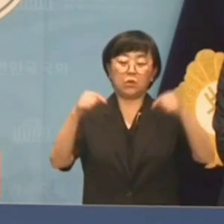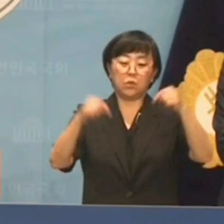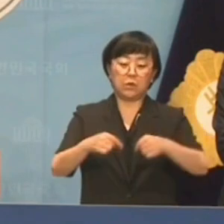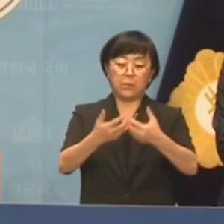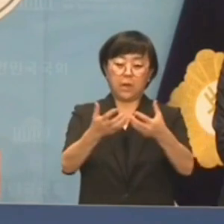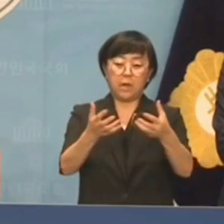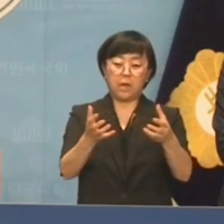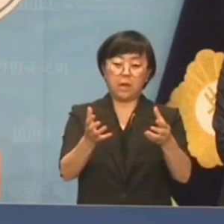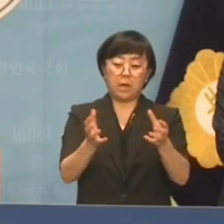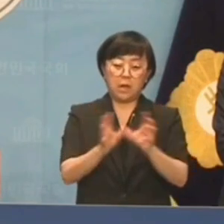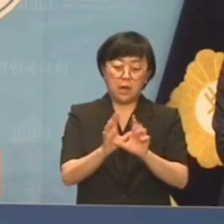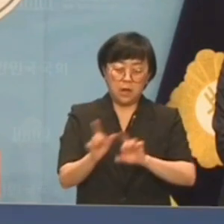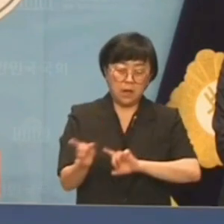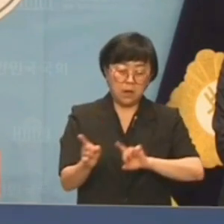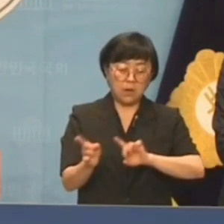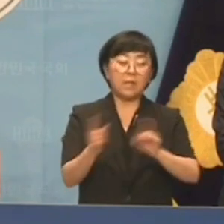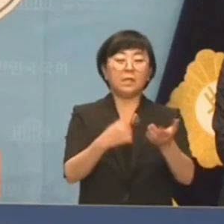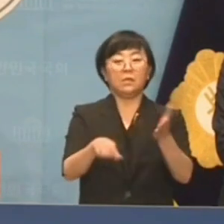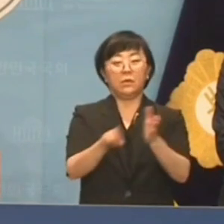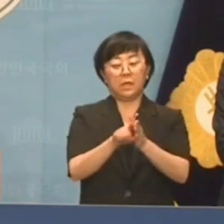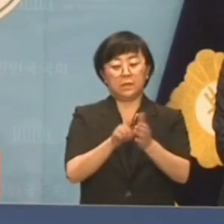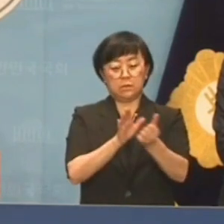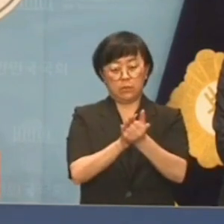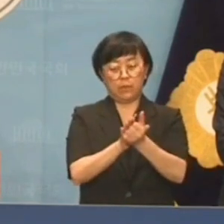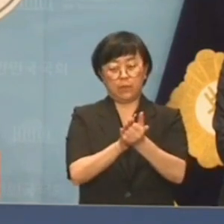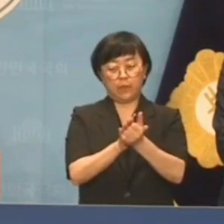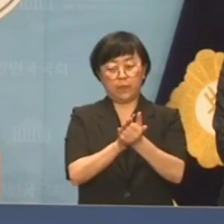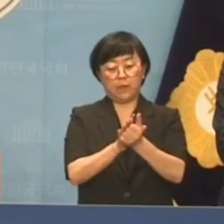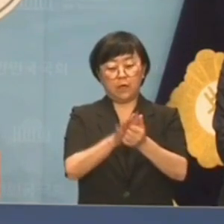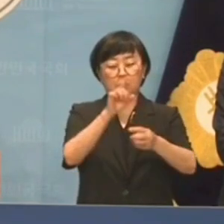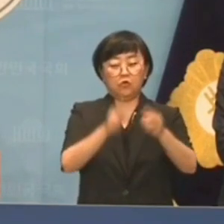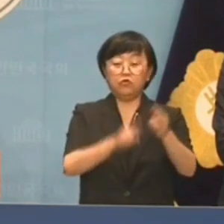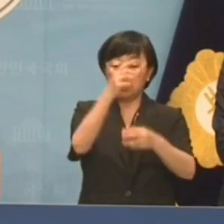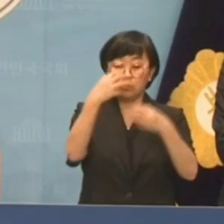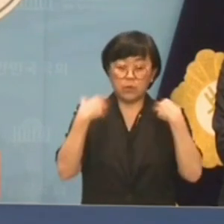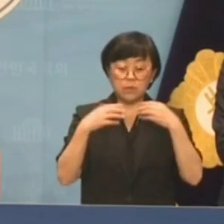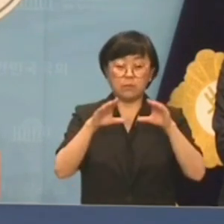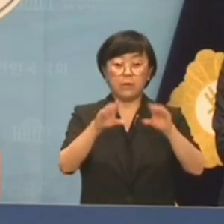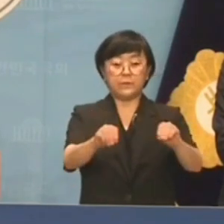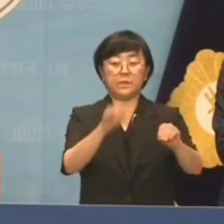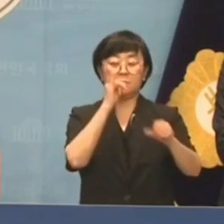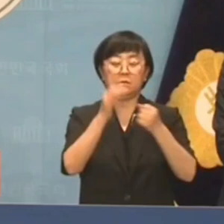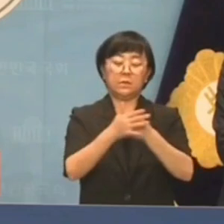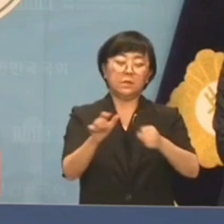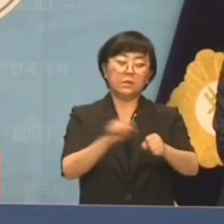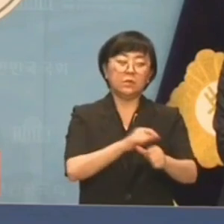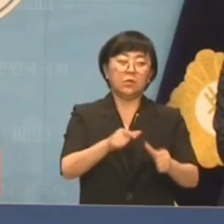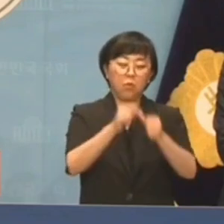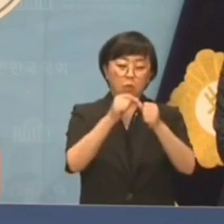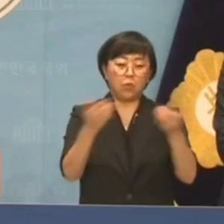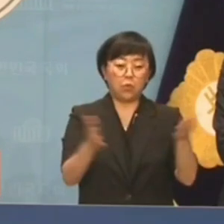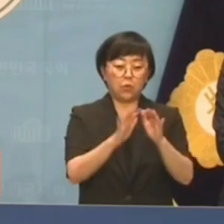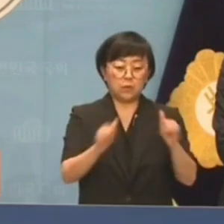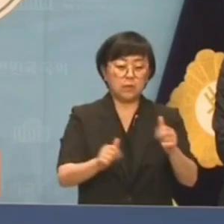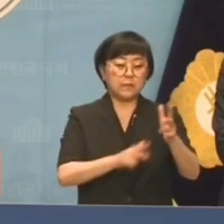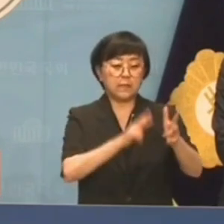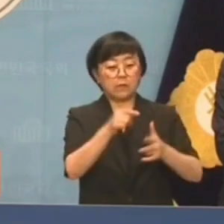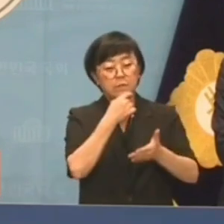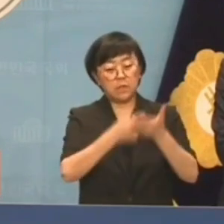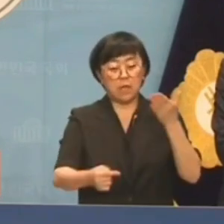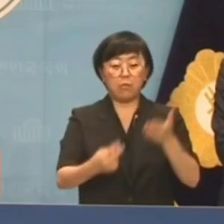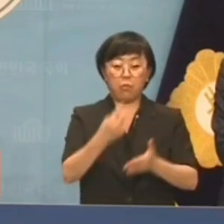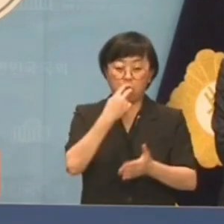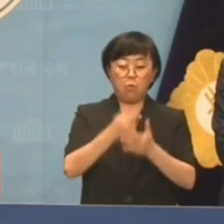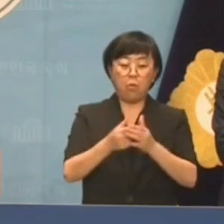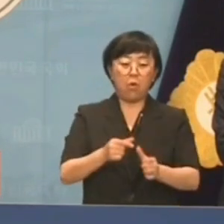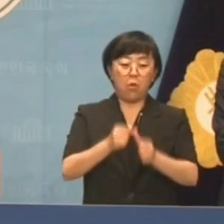대화가 활성화될 수 있도록 지원할 것이다. 윤석열 정부에서 멈춰버린 특고노동자의 산재보험과 고용보험